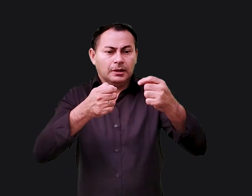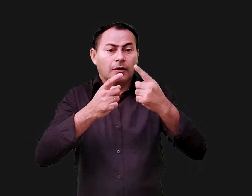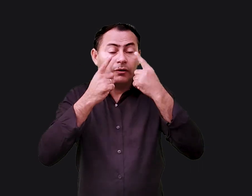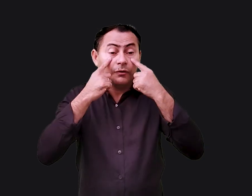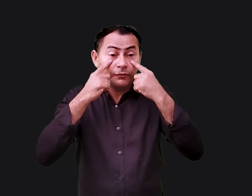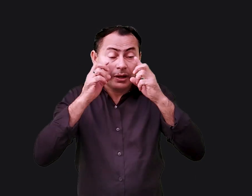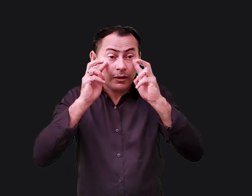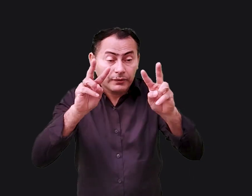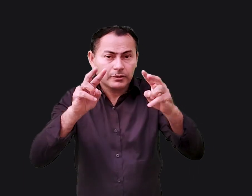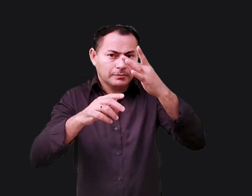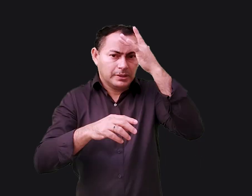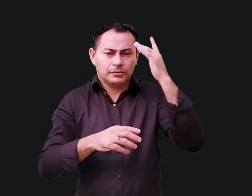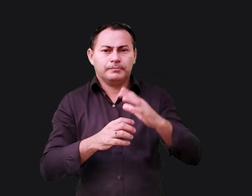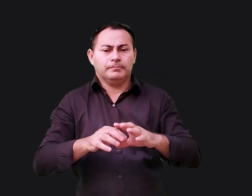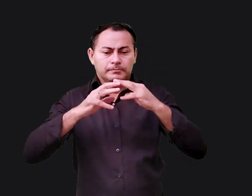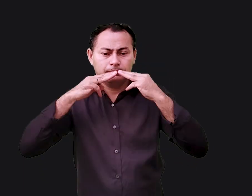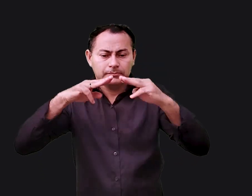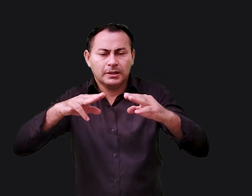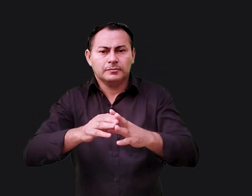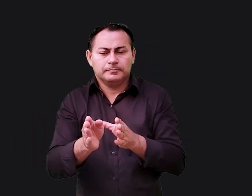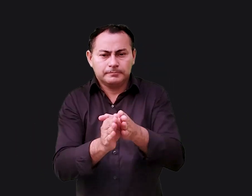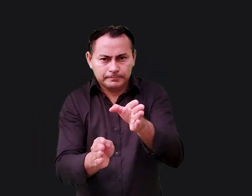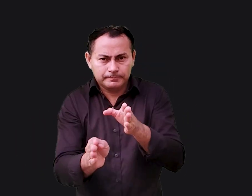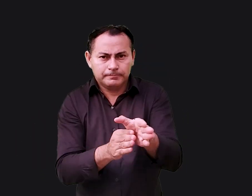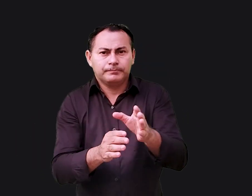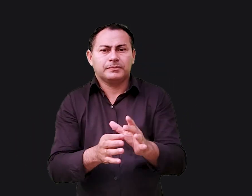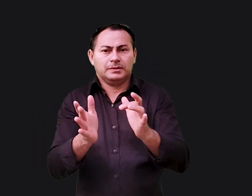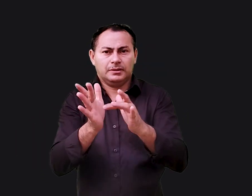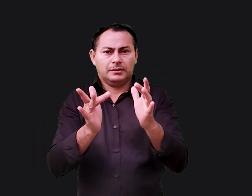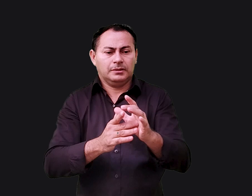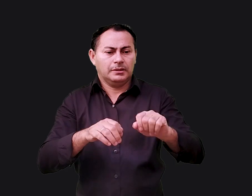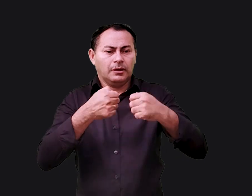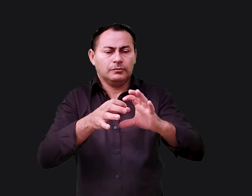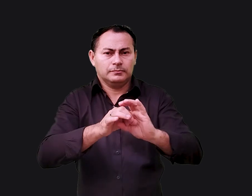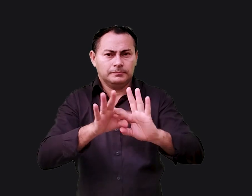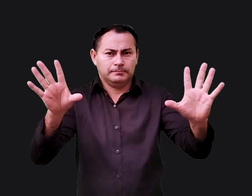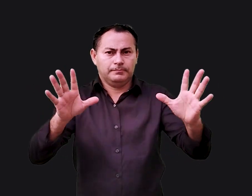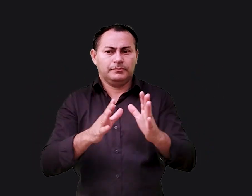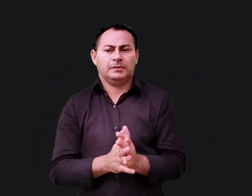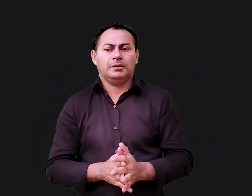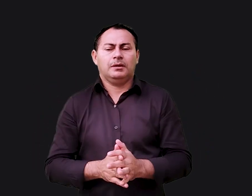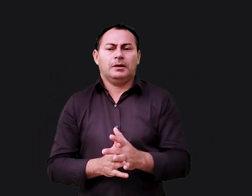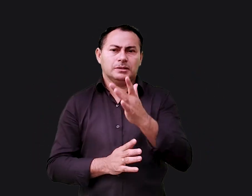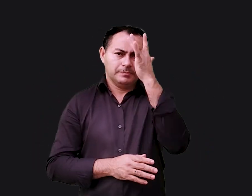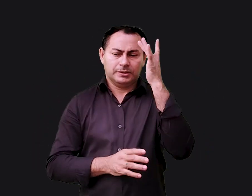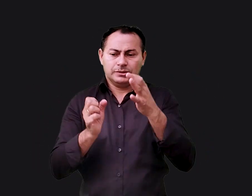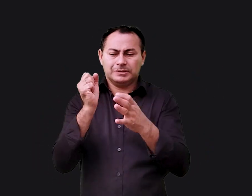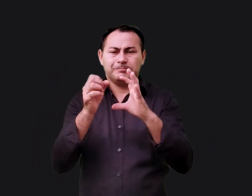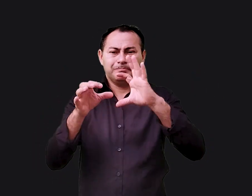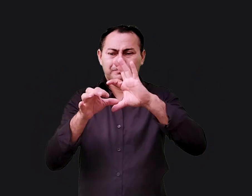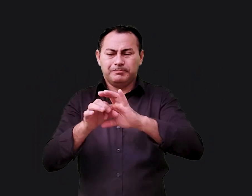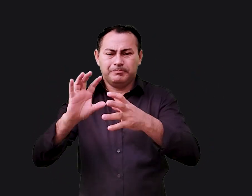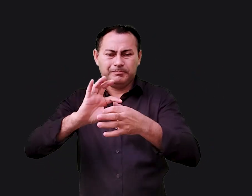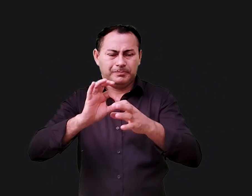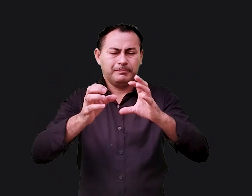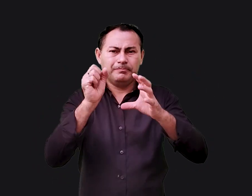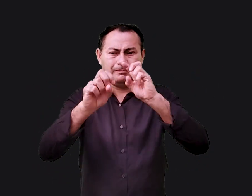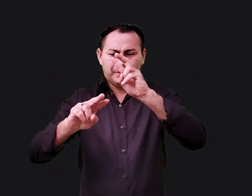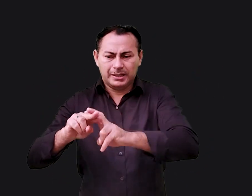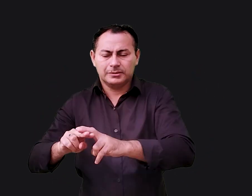Jesus deu vista aos cegos através do seu ministério de aconselhamento Jesus deu liberdade aos Acorrentados e